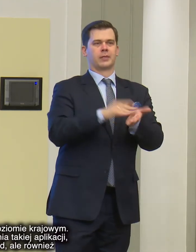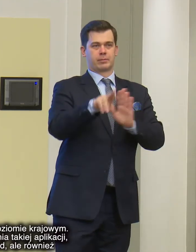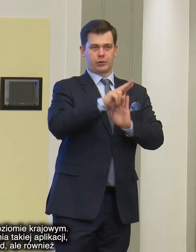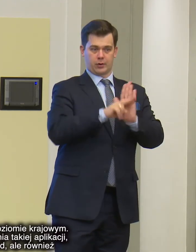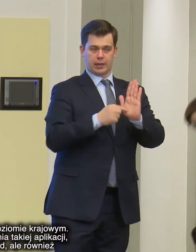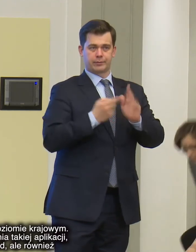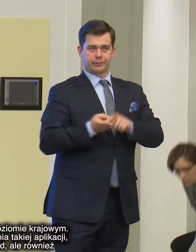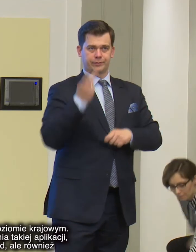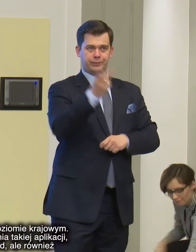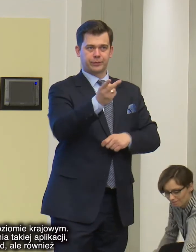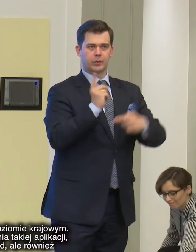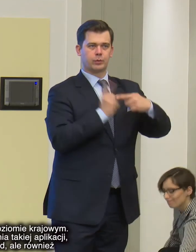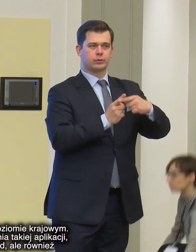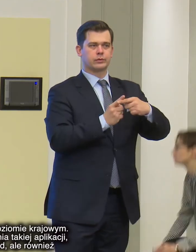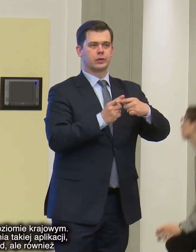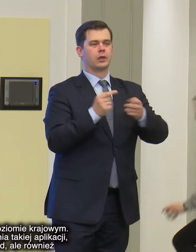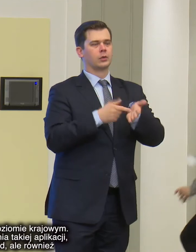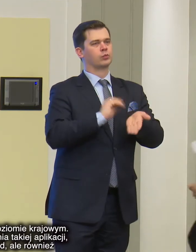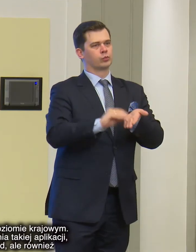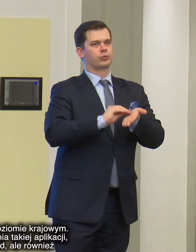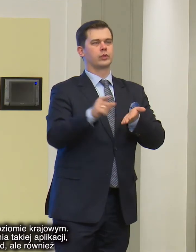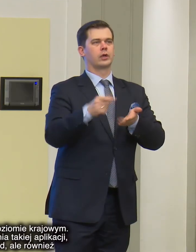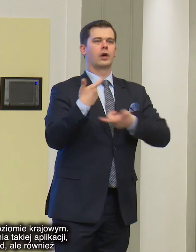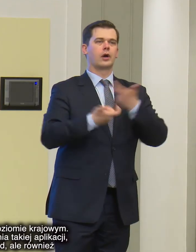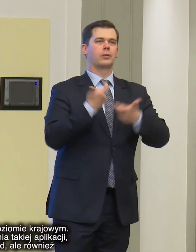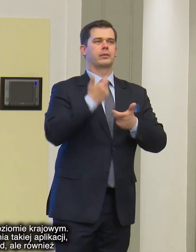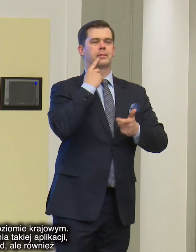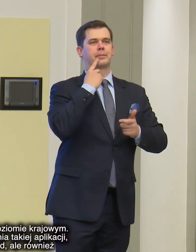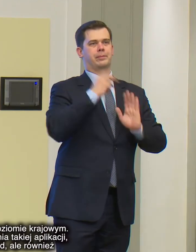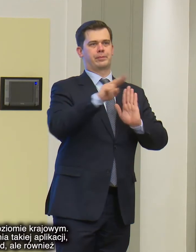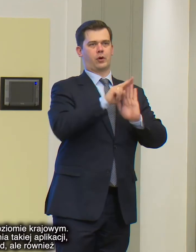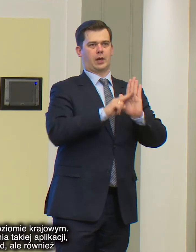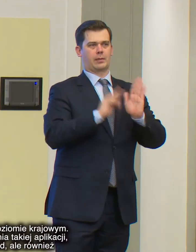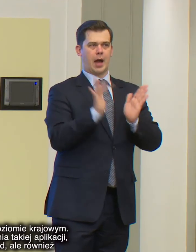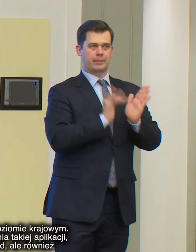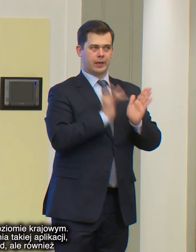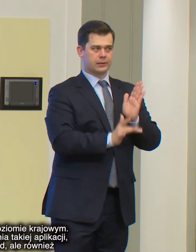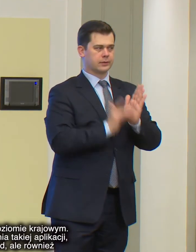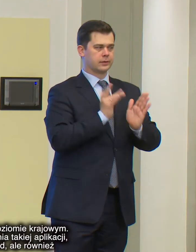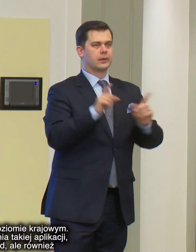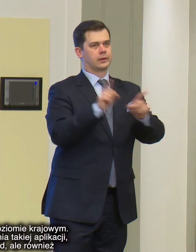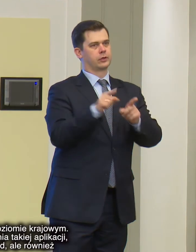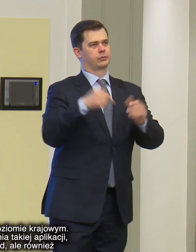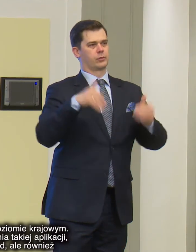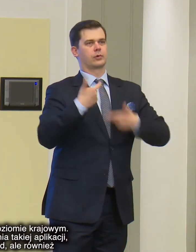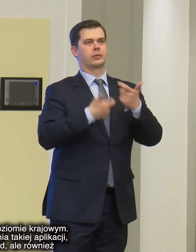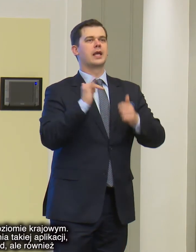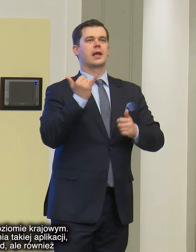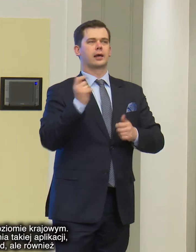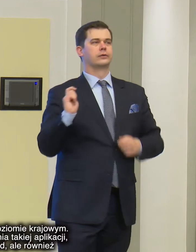programie, stworzenia takiej aplikacji, która powie nam nie tylko jak